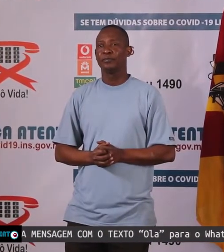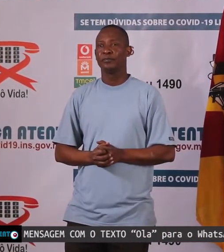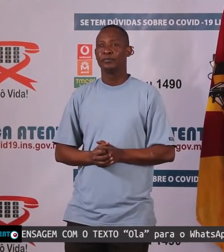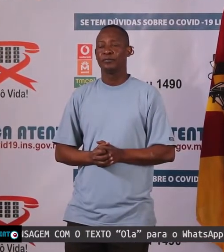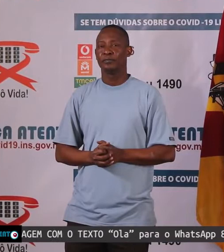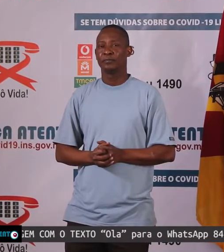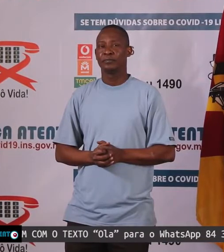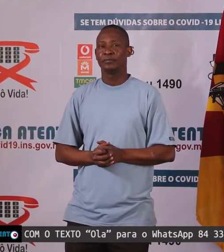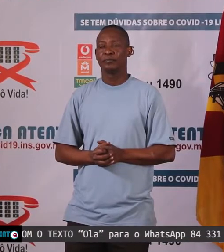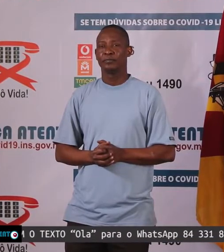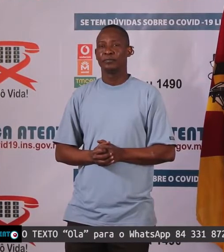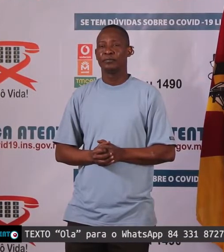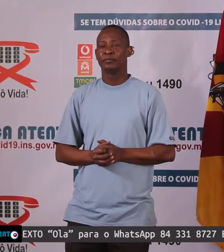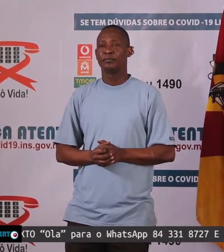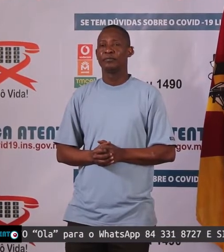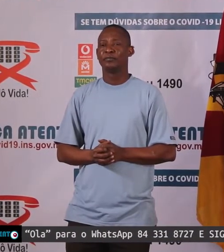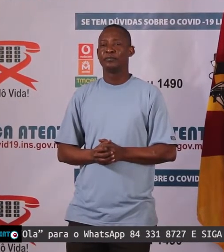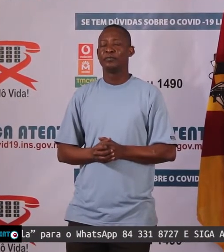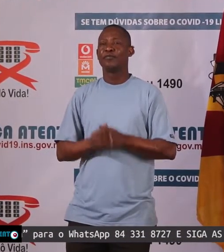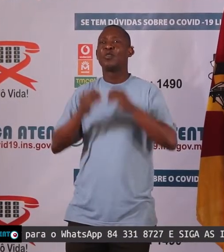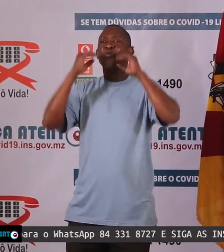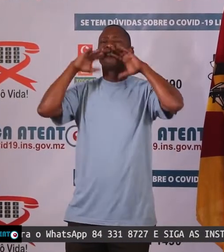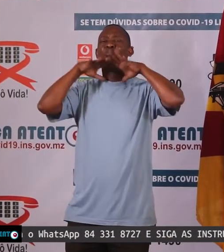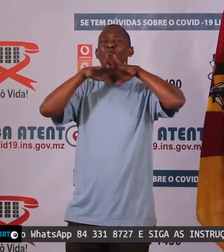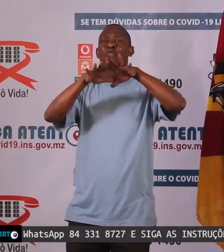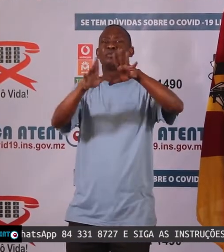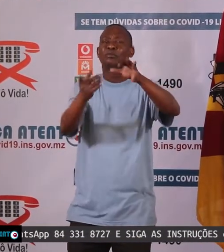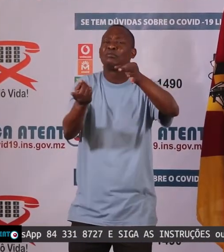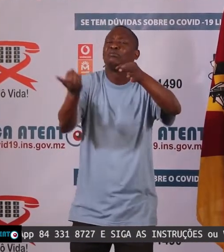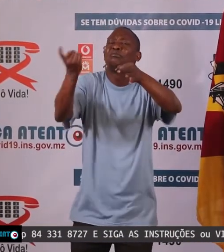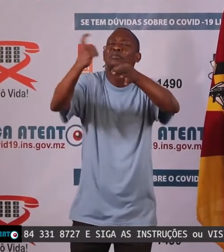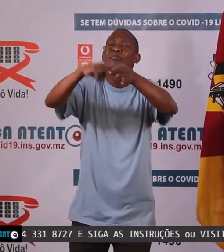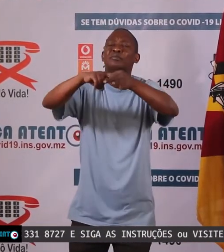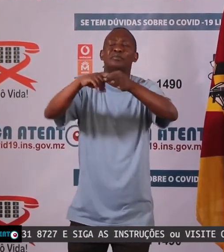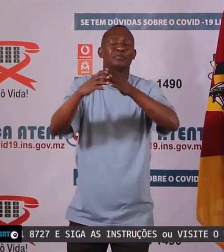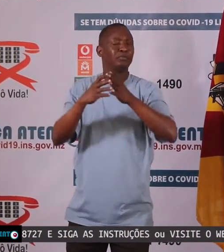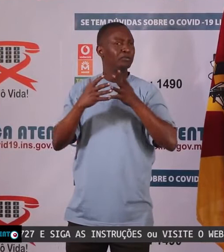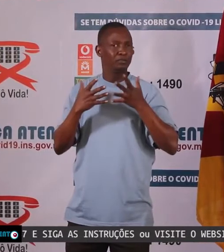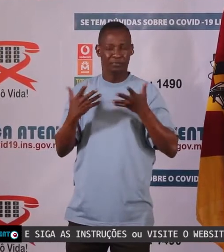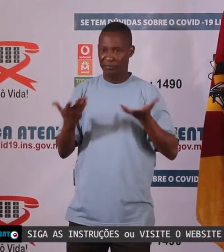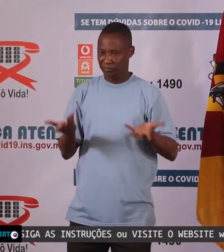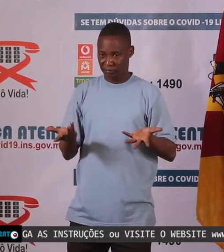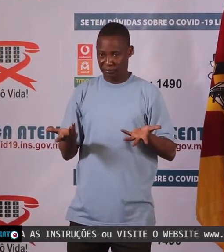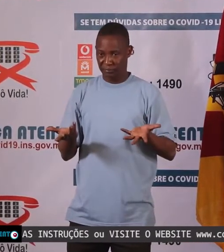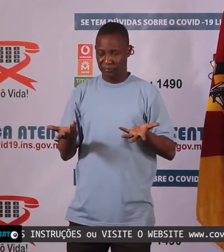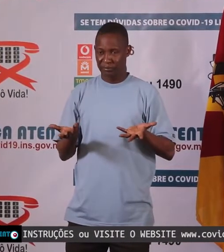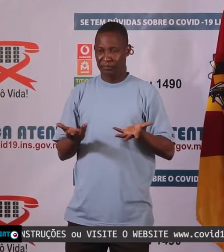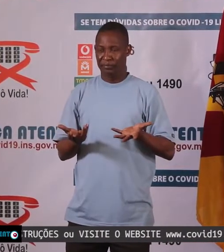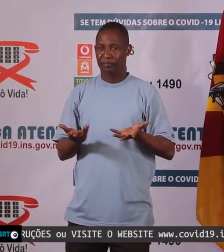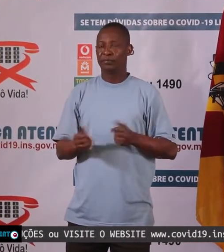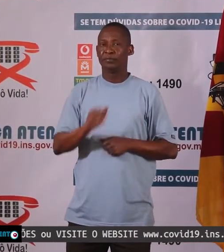Em termos de informação adicional, gostaríamos também de